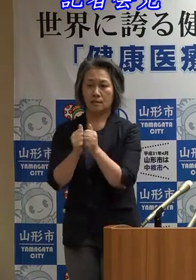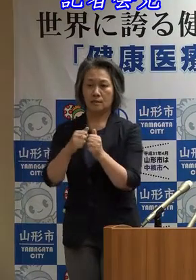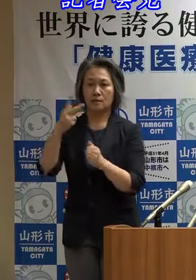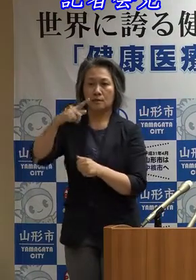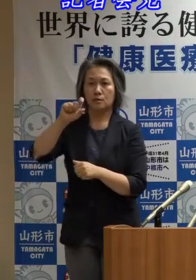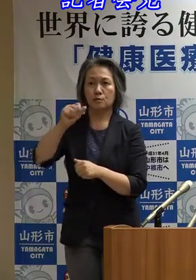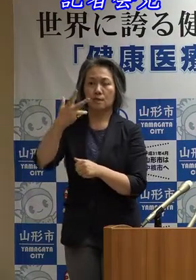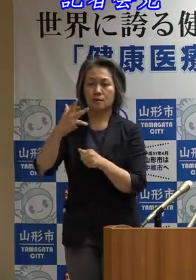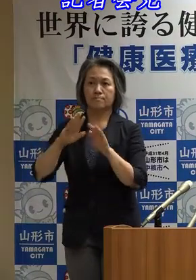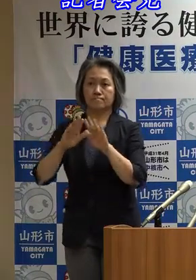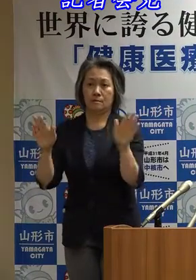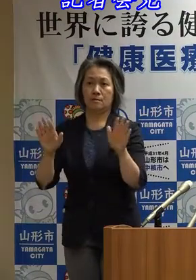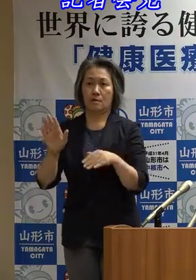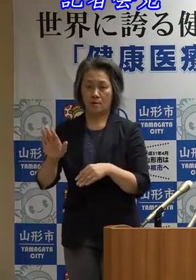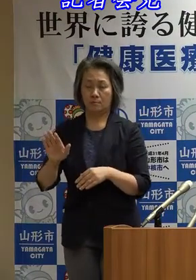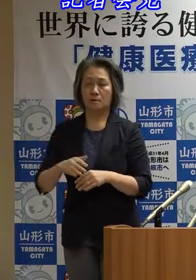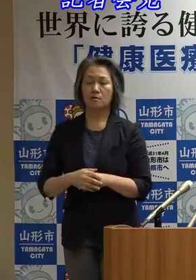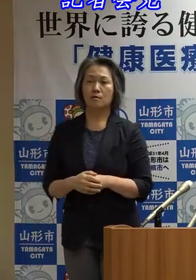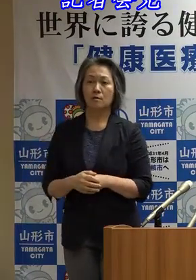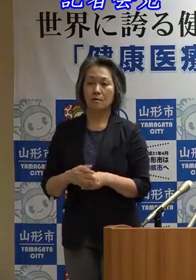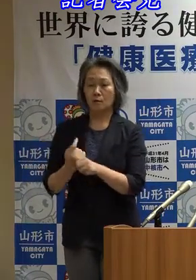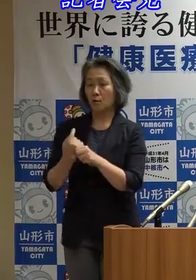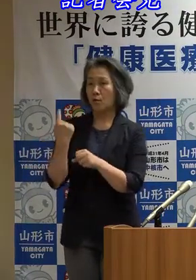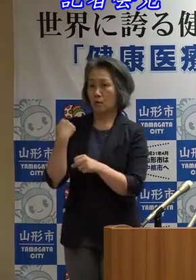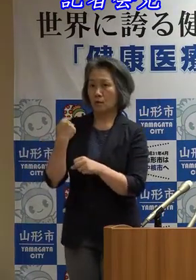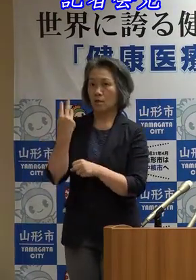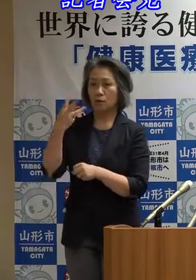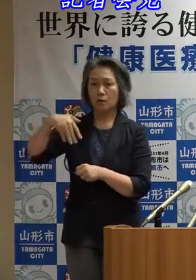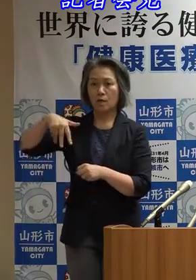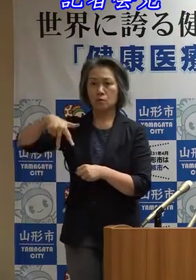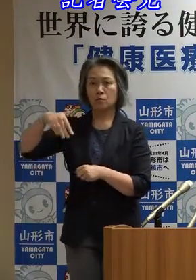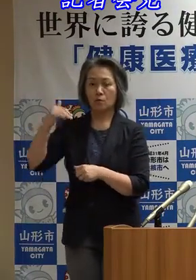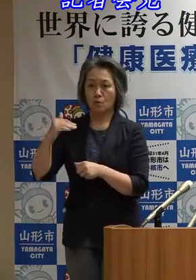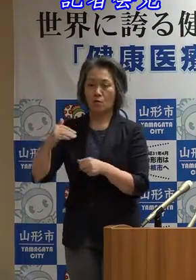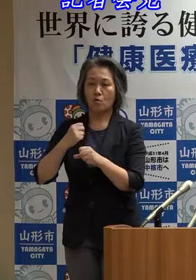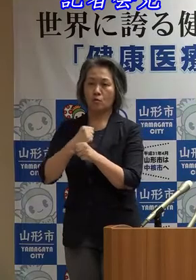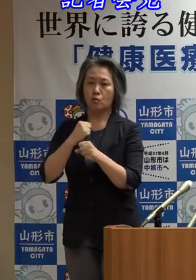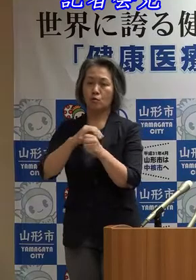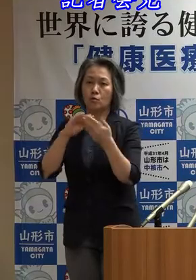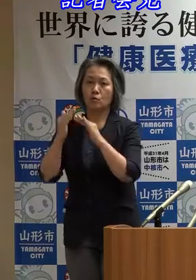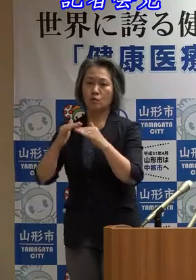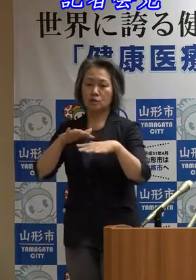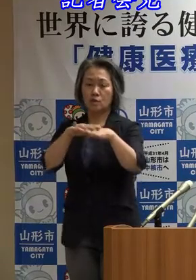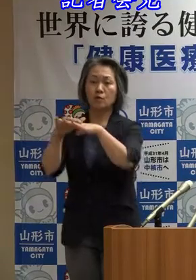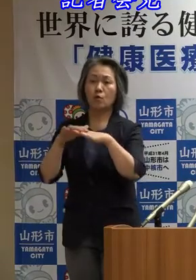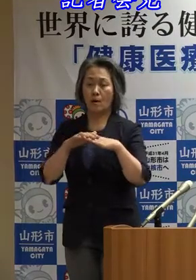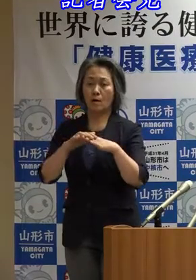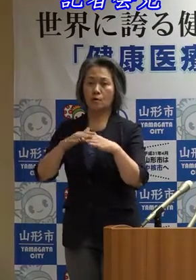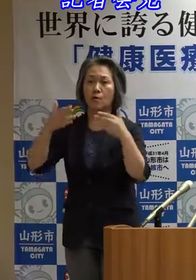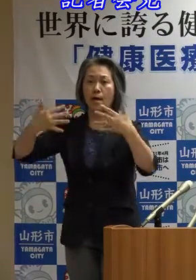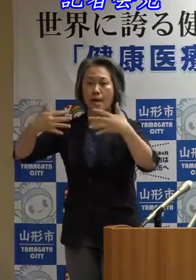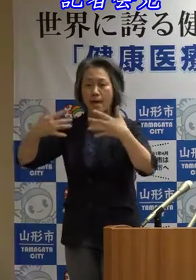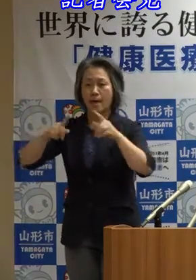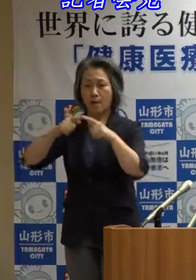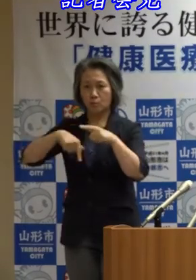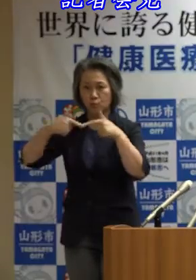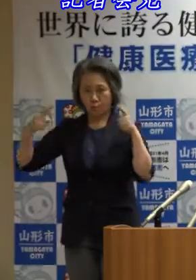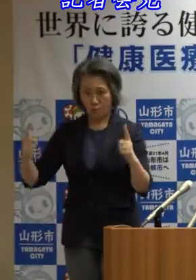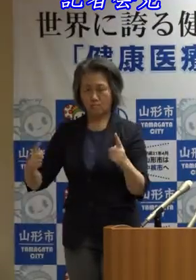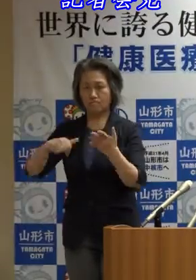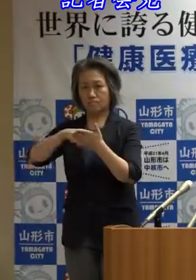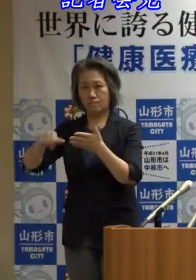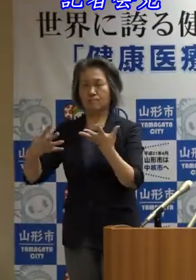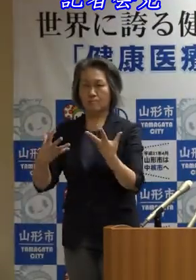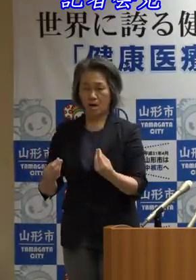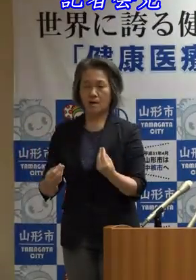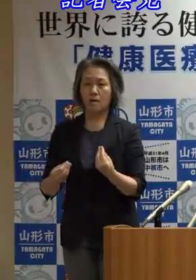が開催されます。昨年ユネスコ創造都市ネットワークに映画部門での加盟を果たした山形市は、地域に根